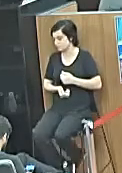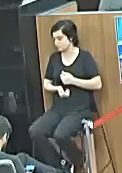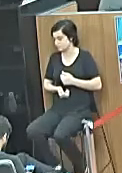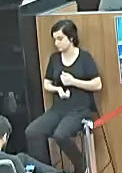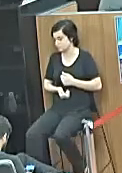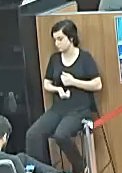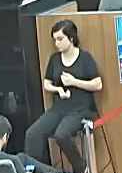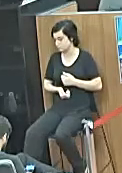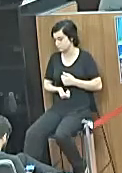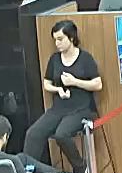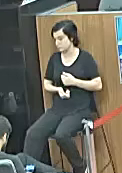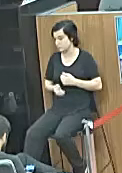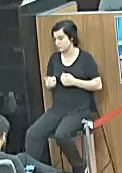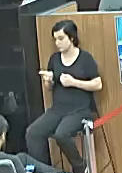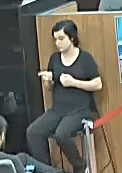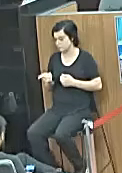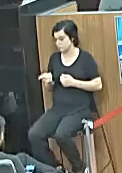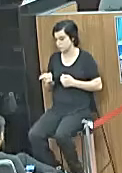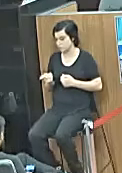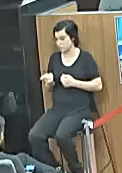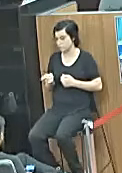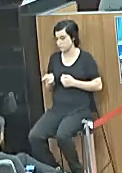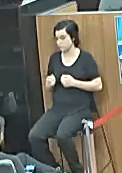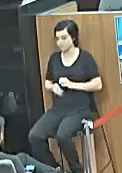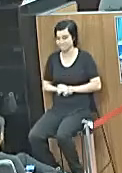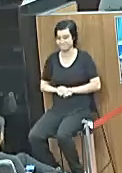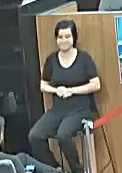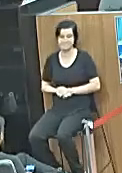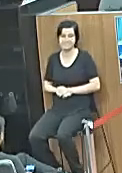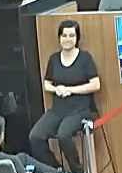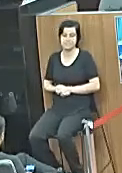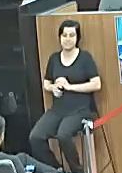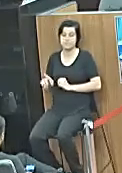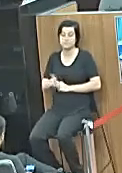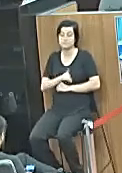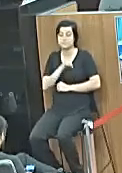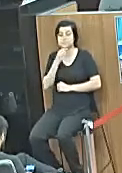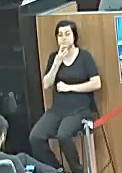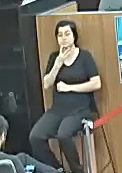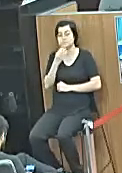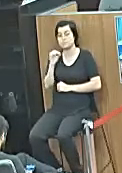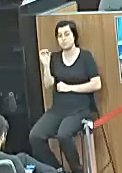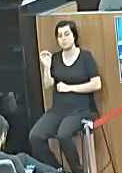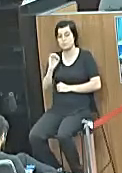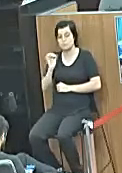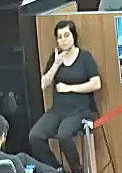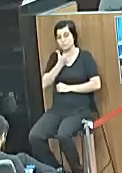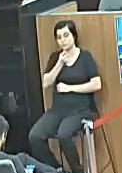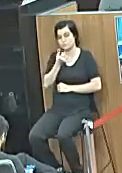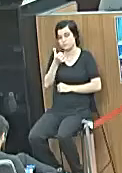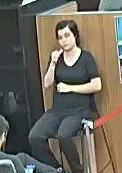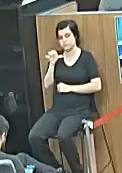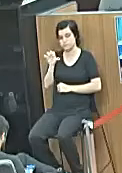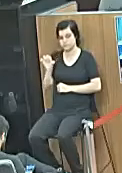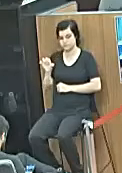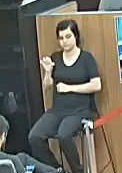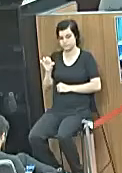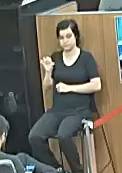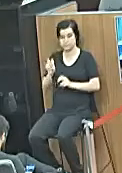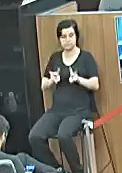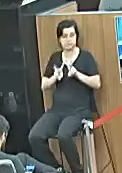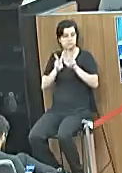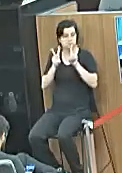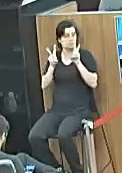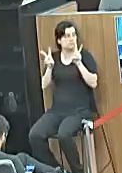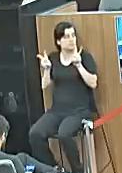infraestrutura e mobilidade que no dia 30 de outubro de 2019 com os temas